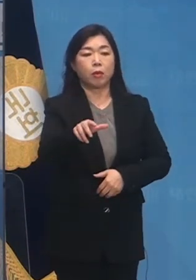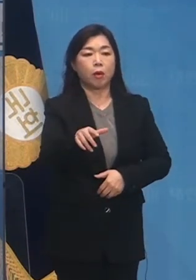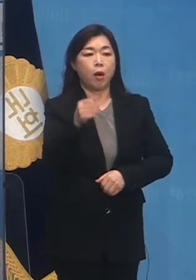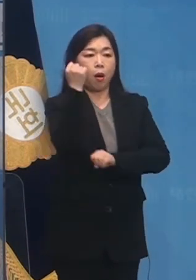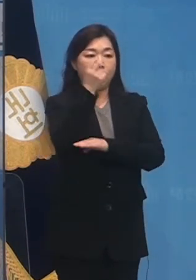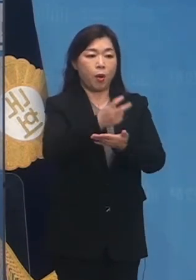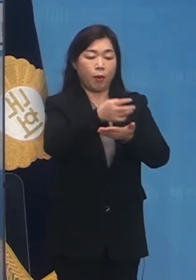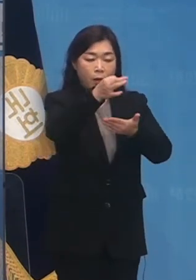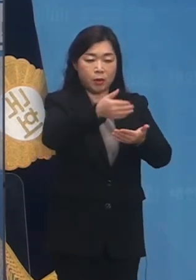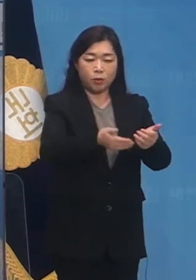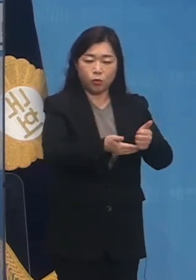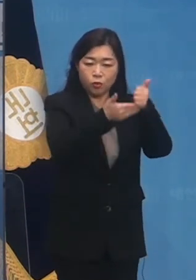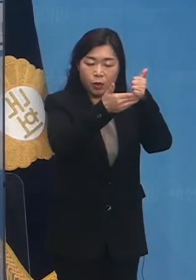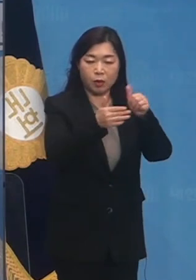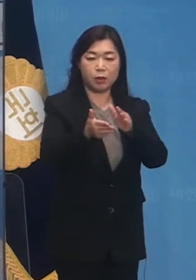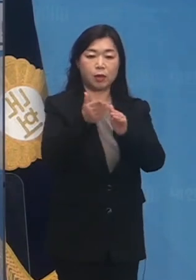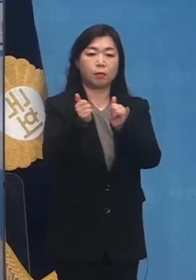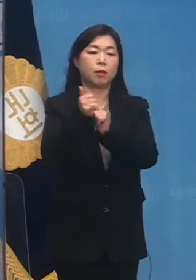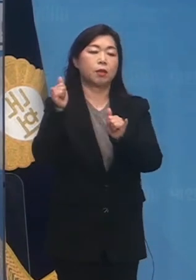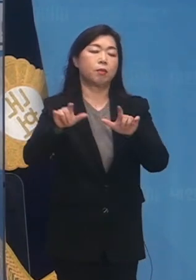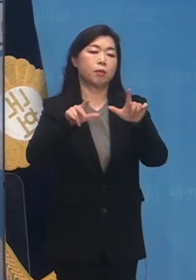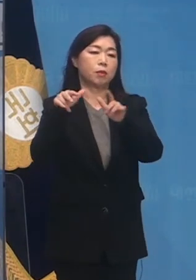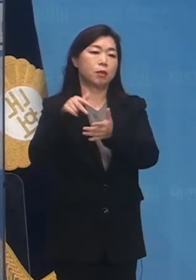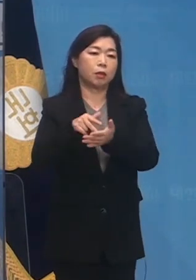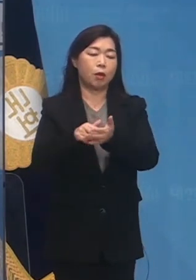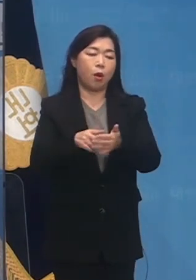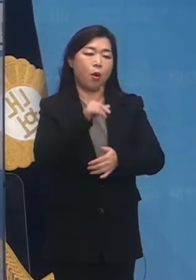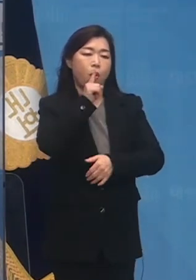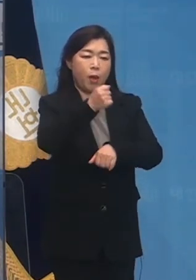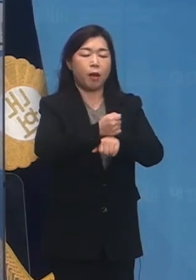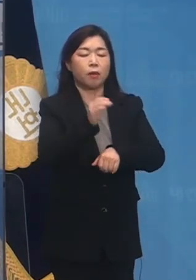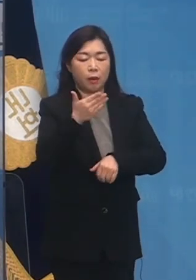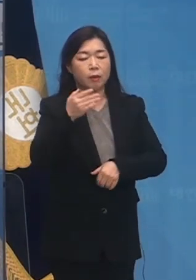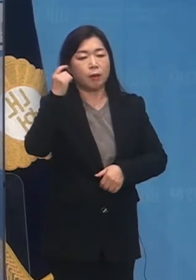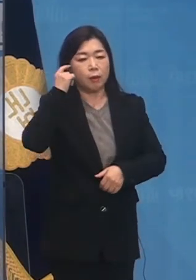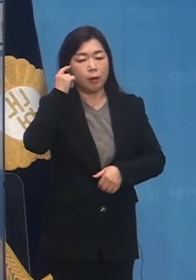헌법 가치를 존중하는 시민으로서는 고발하지 않을 수